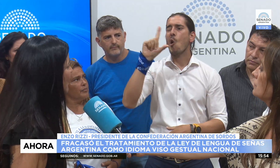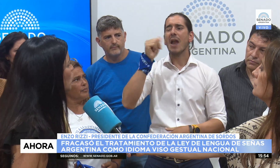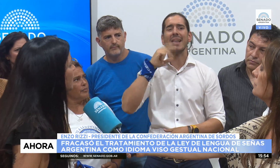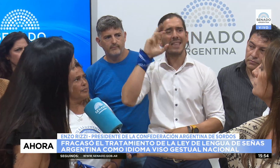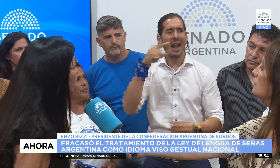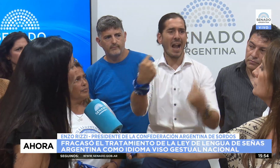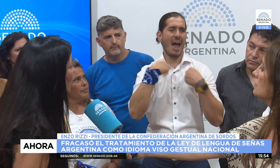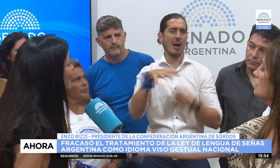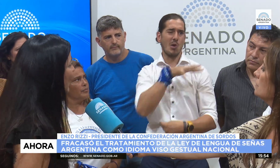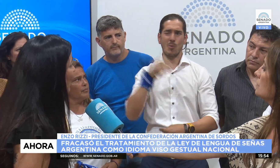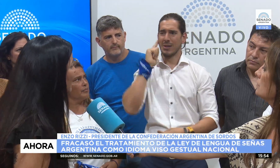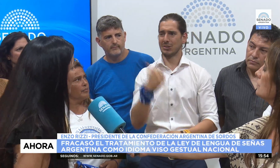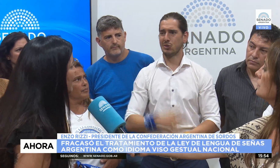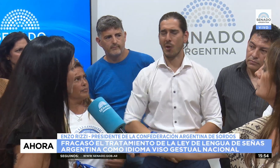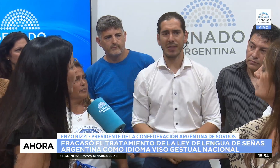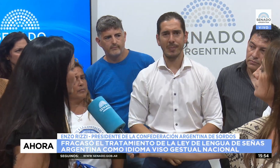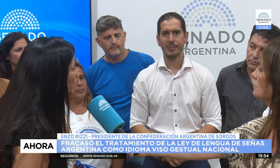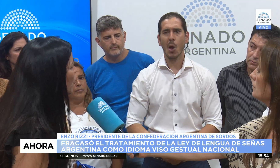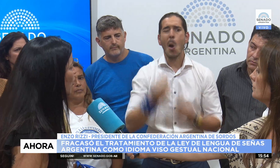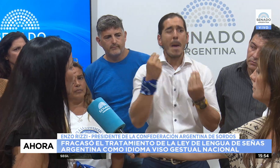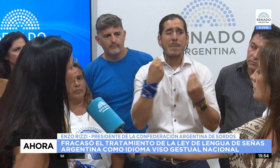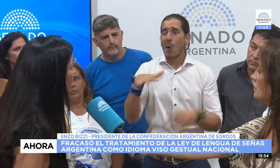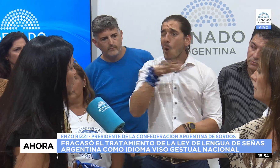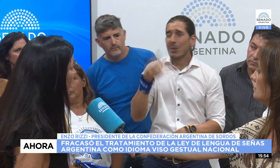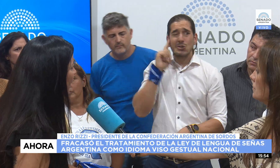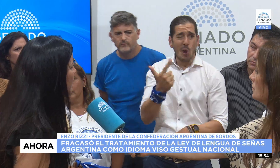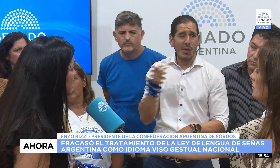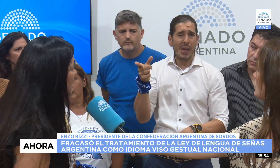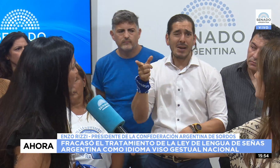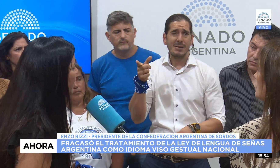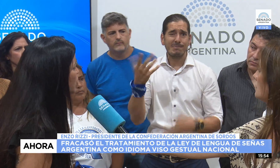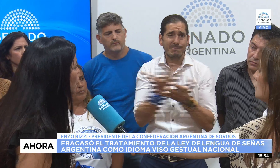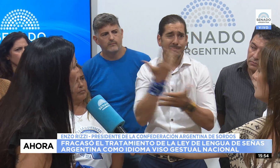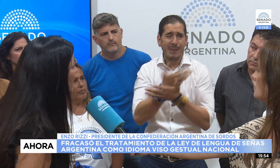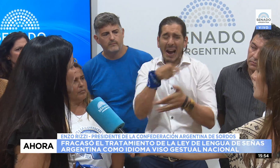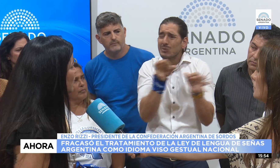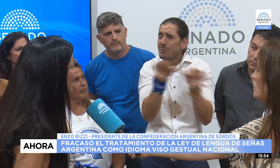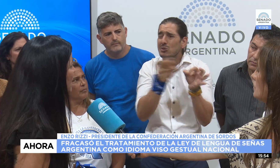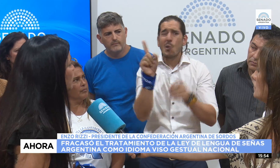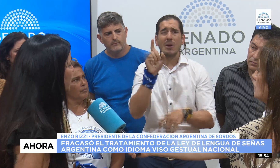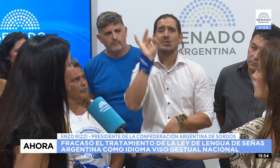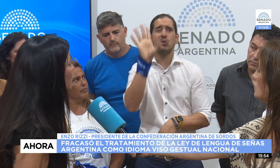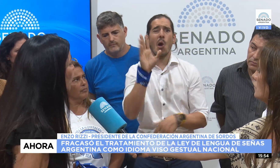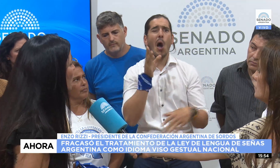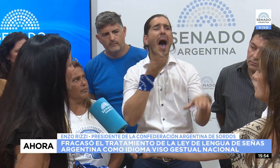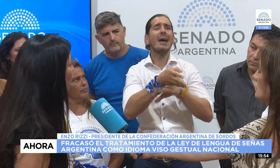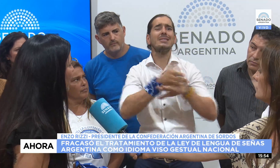un daño colateral que recibimos nosotros como comunidad sorda, ¿sí?, porque nosotros como personas sordas estamos sufriendo un montón